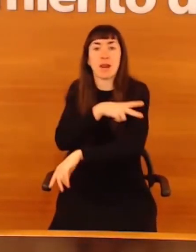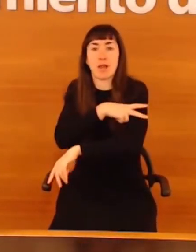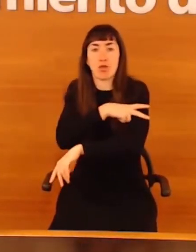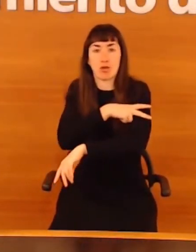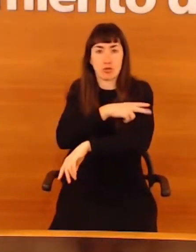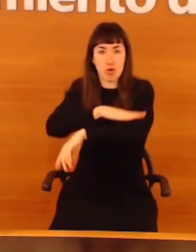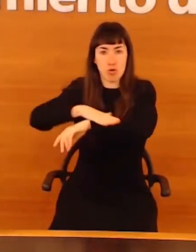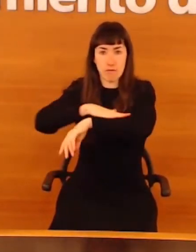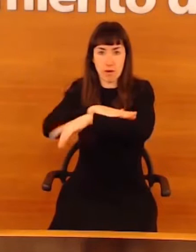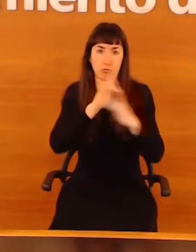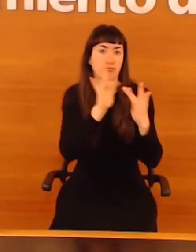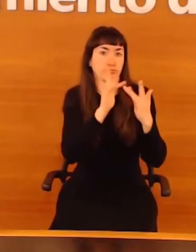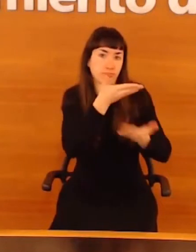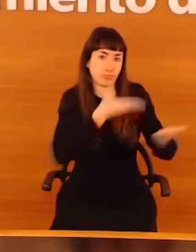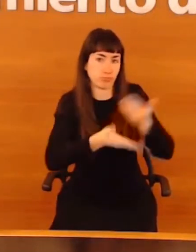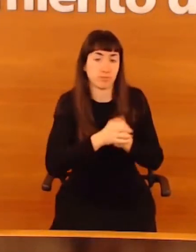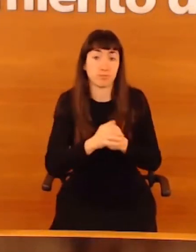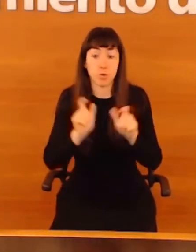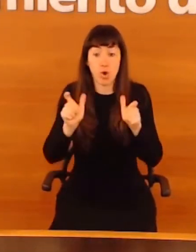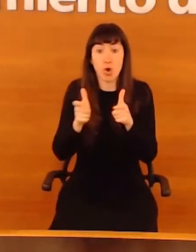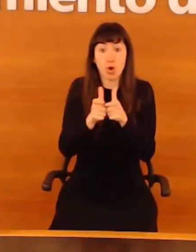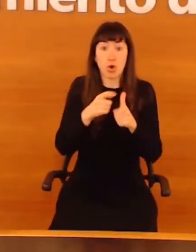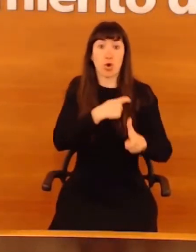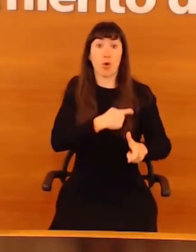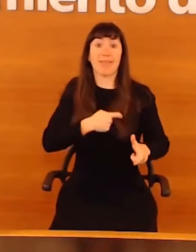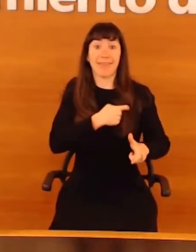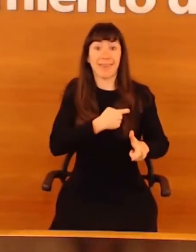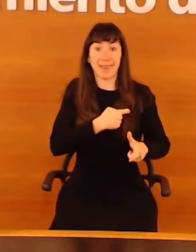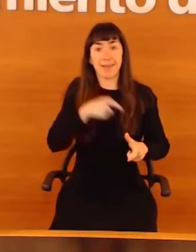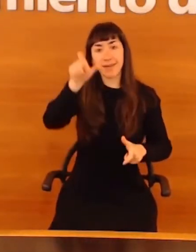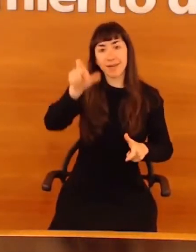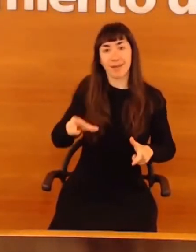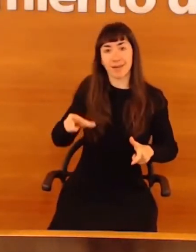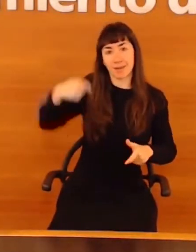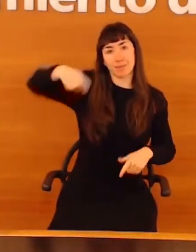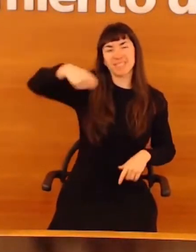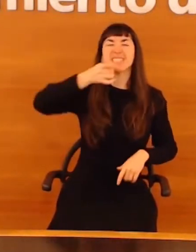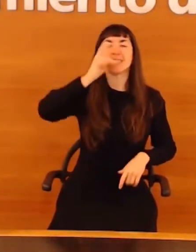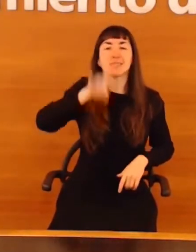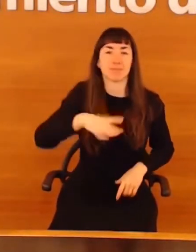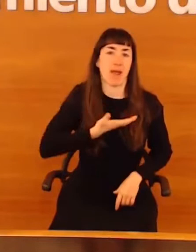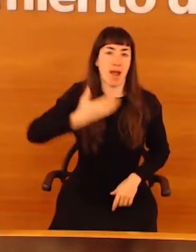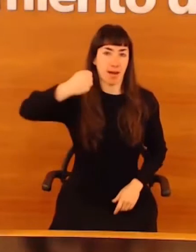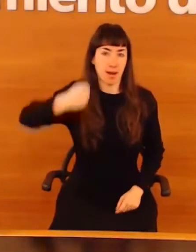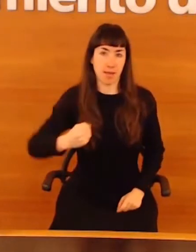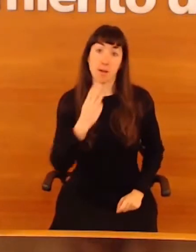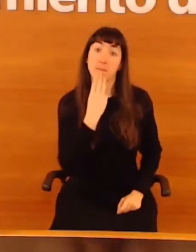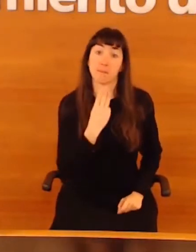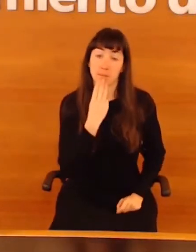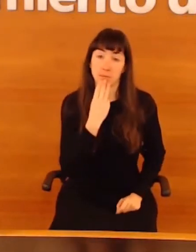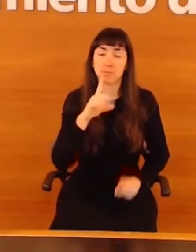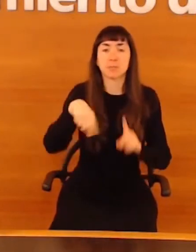Gobierno. Este comité está presidido por el alcalde de la ciudad de Logroño y también está